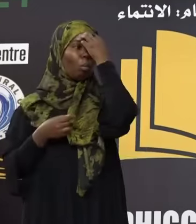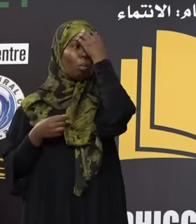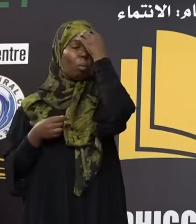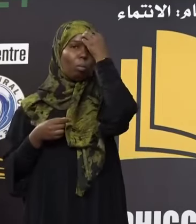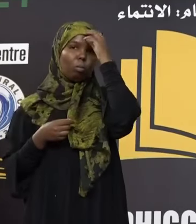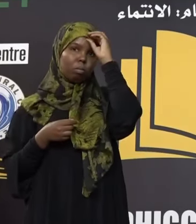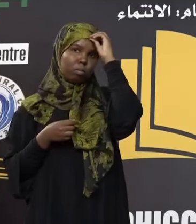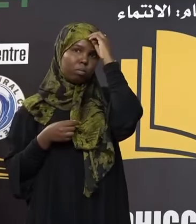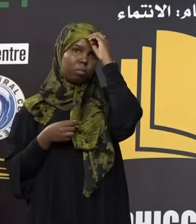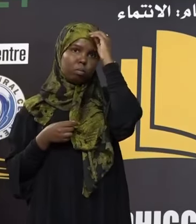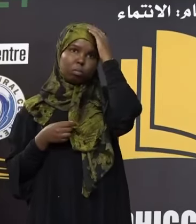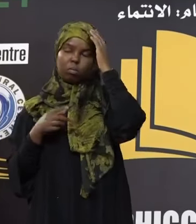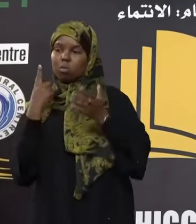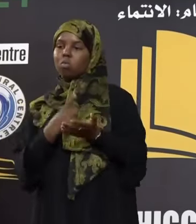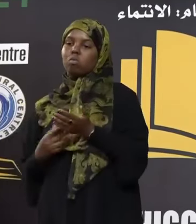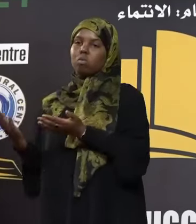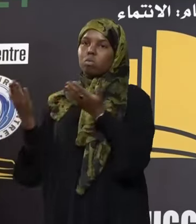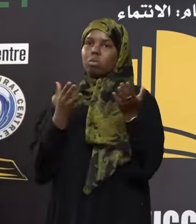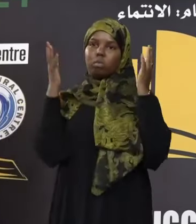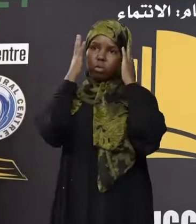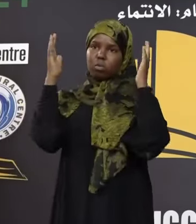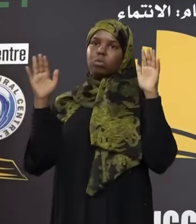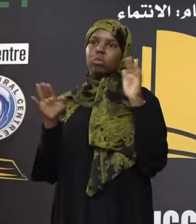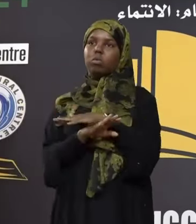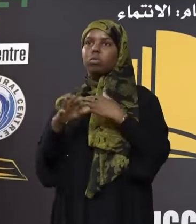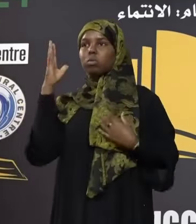madaxweyne ku xigeenka jamhuuriyadda Soomaaliland